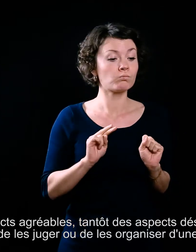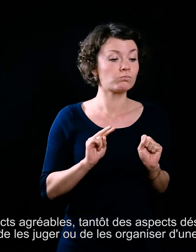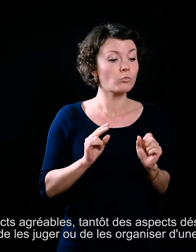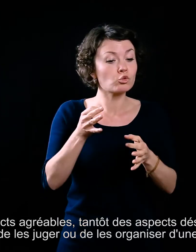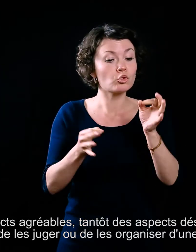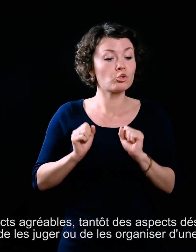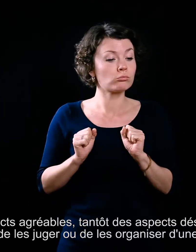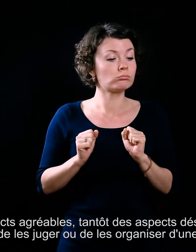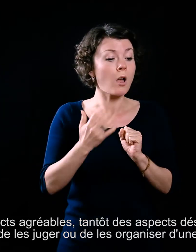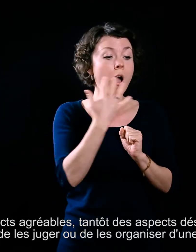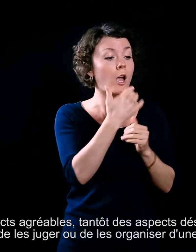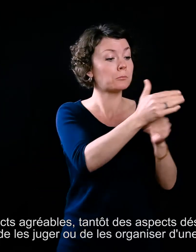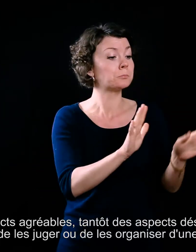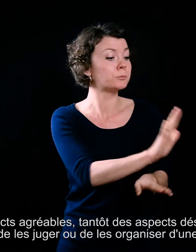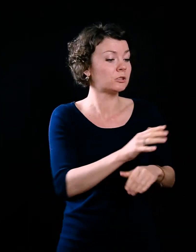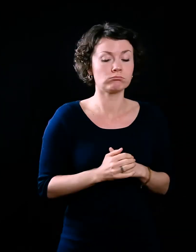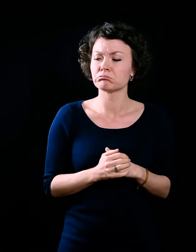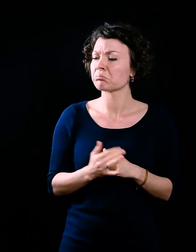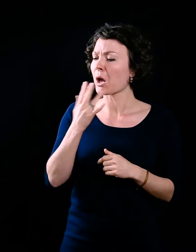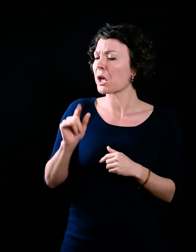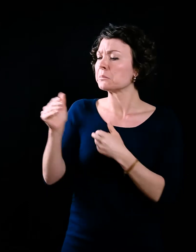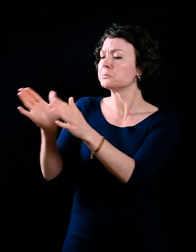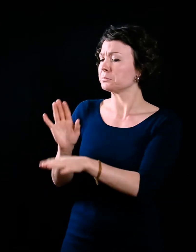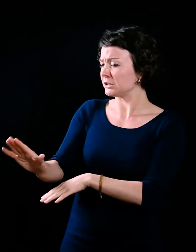juger ou de les organiser d'une certaine façon,